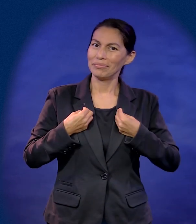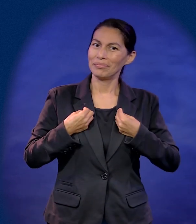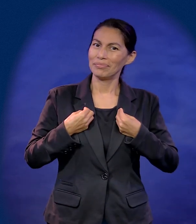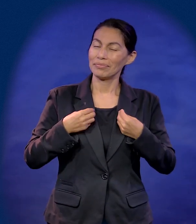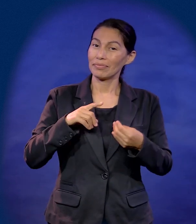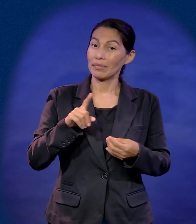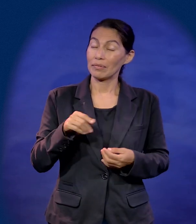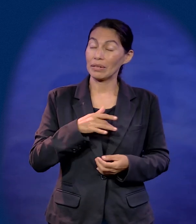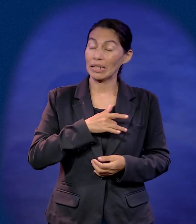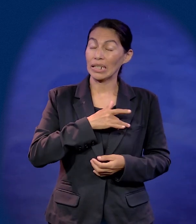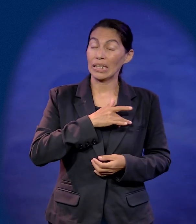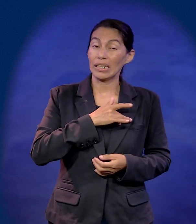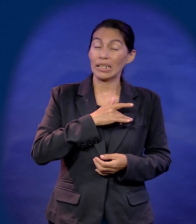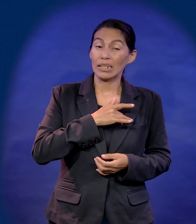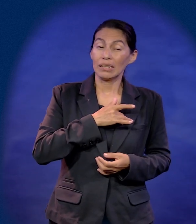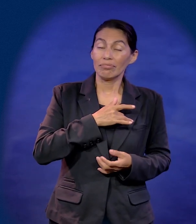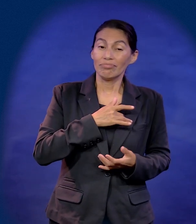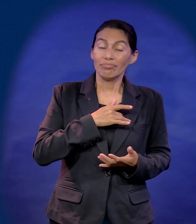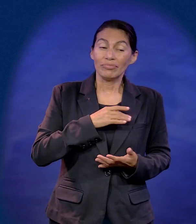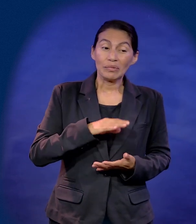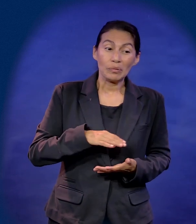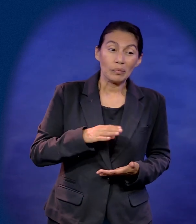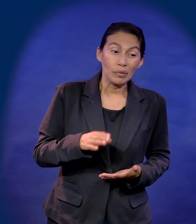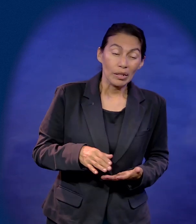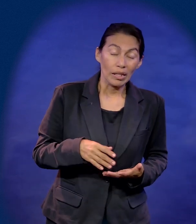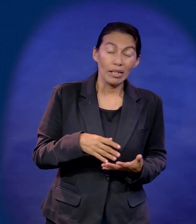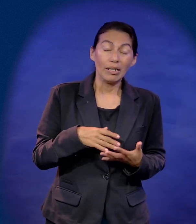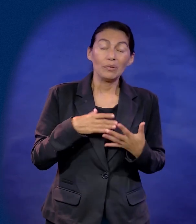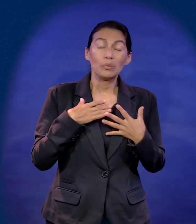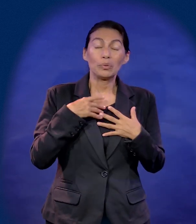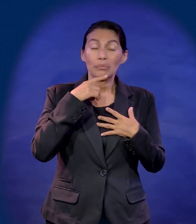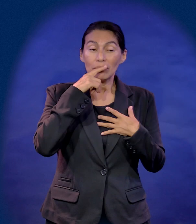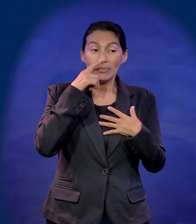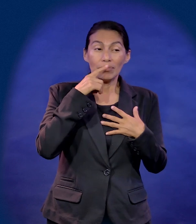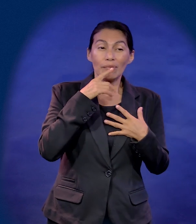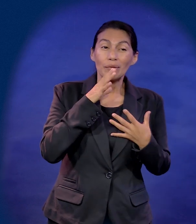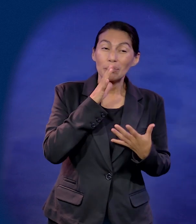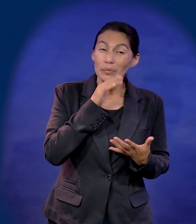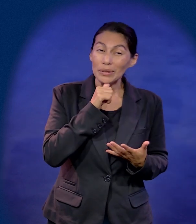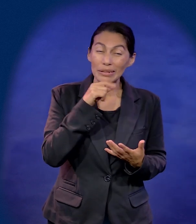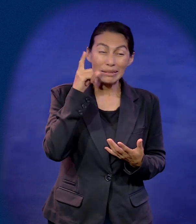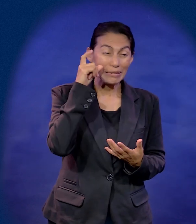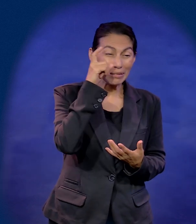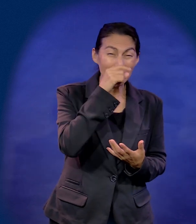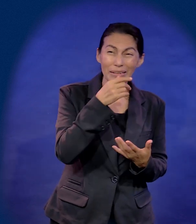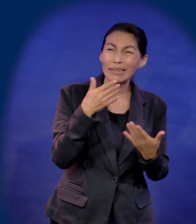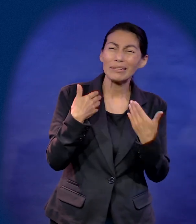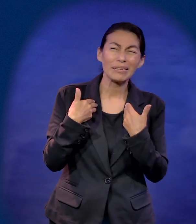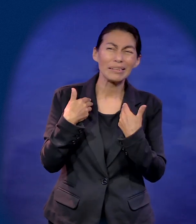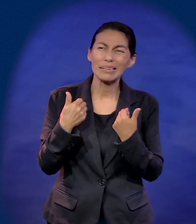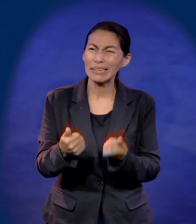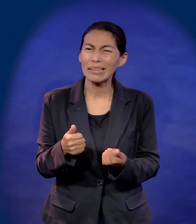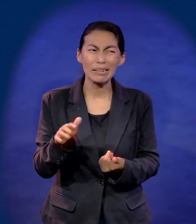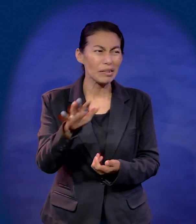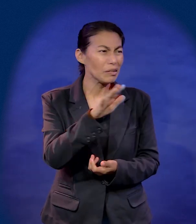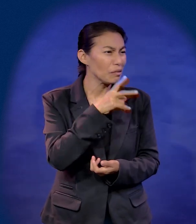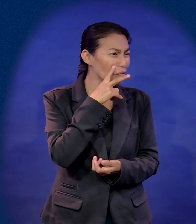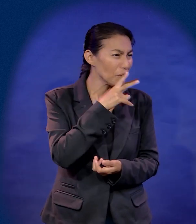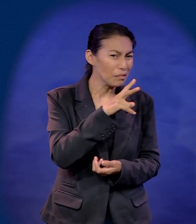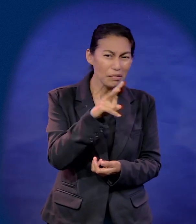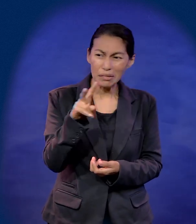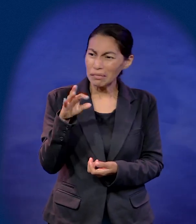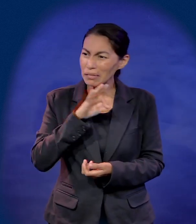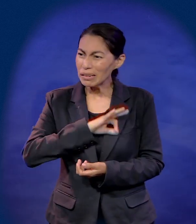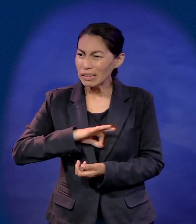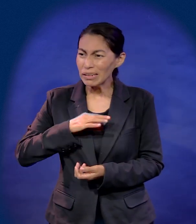solo. Créeme, vivirás. Va a llegar un momento cuando sientes que te mueres, sientes que te falta el aire, sientes que no le